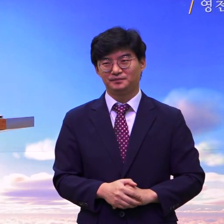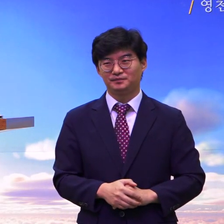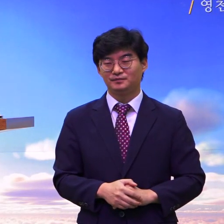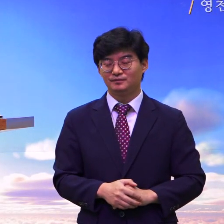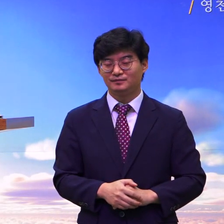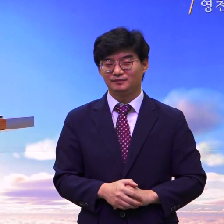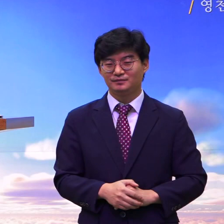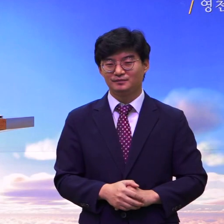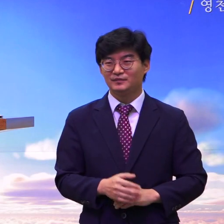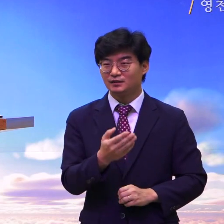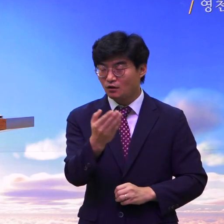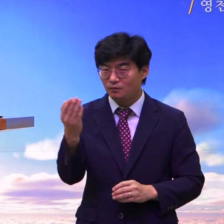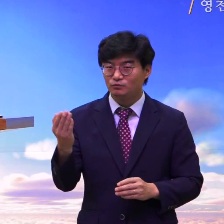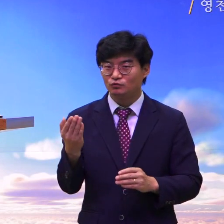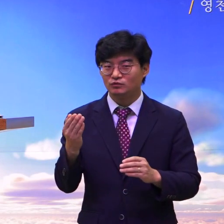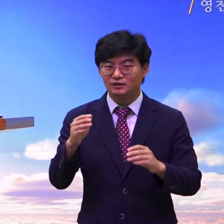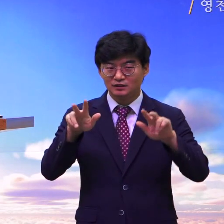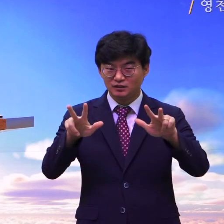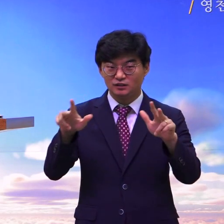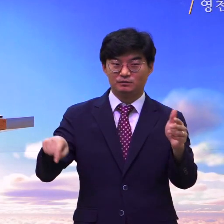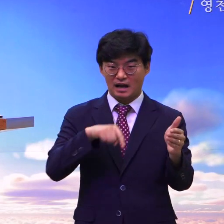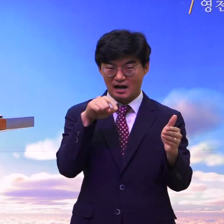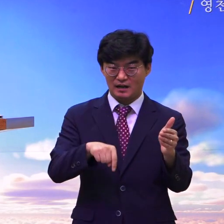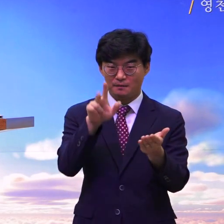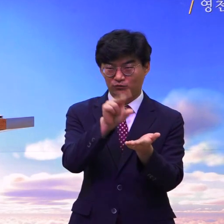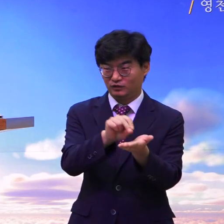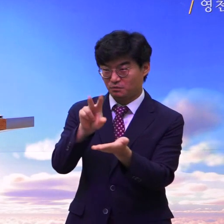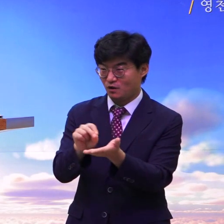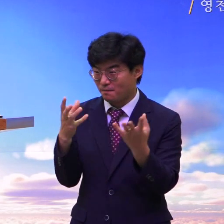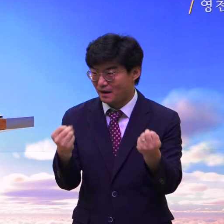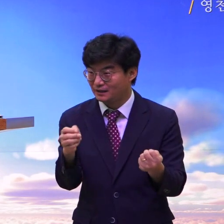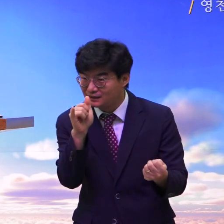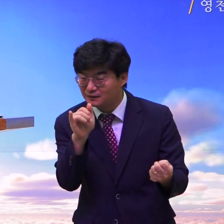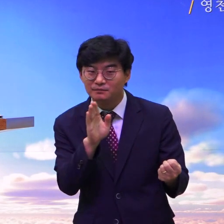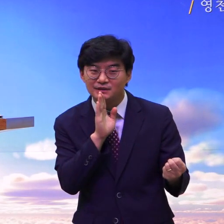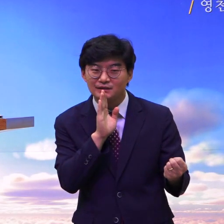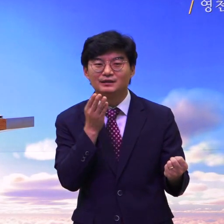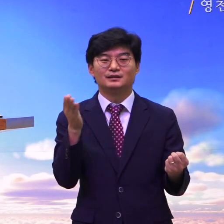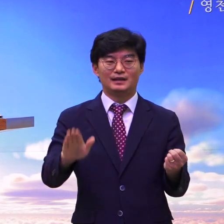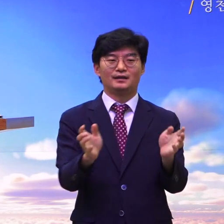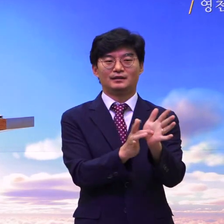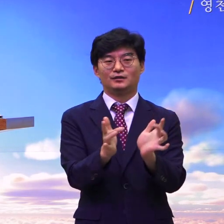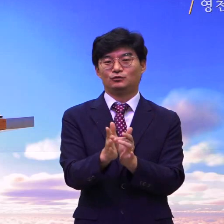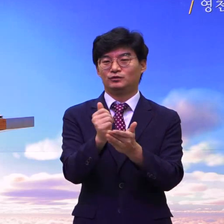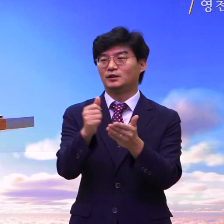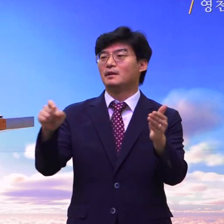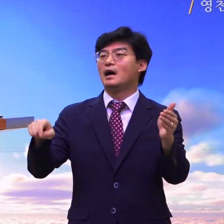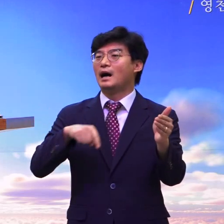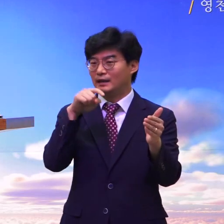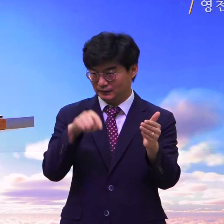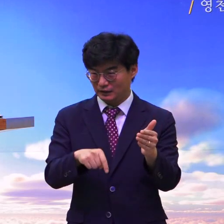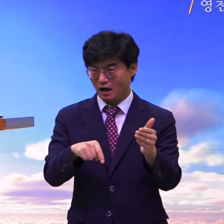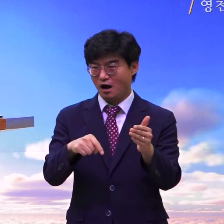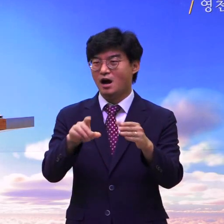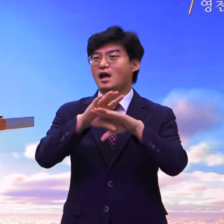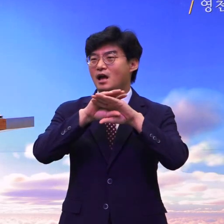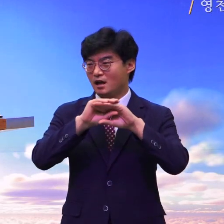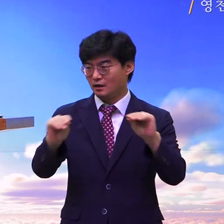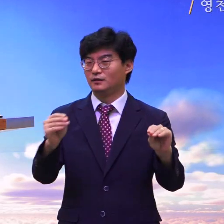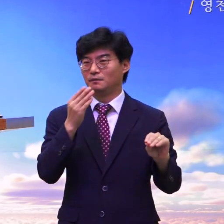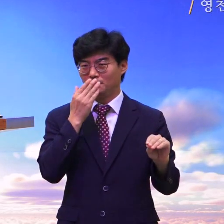여러분, 우리 안에 있는 모든 문제도 예수님 안에서 해결되는 줄 믿습니다. 예수님만이 우리 모든